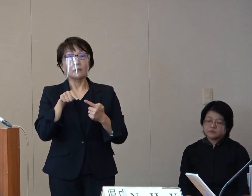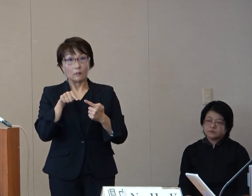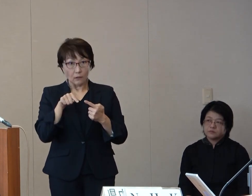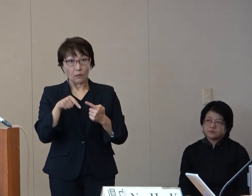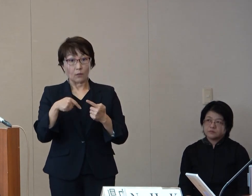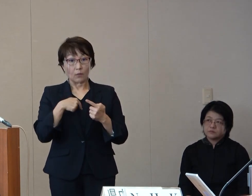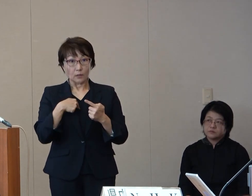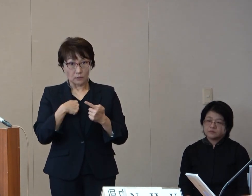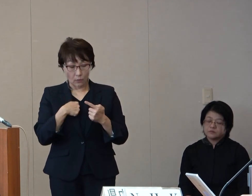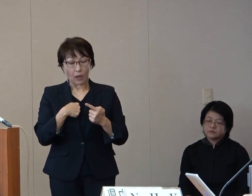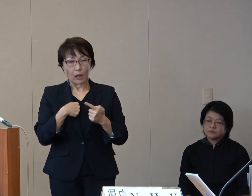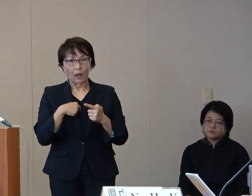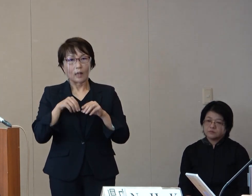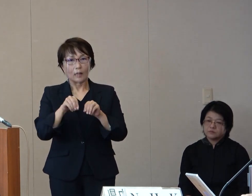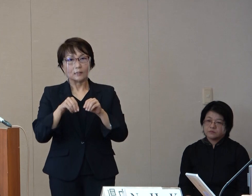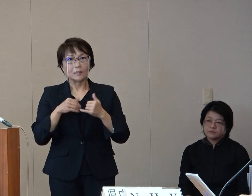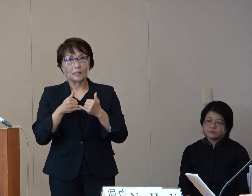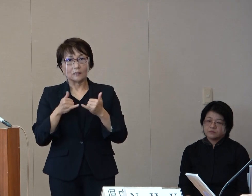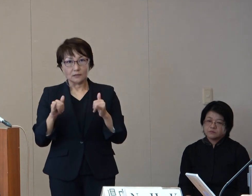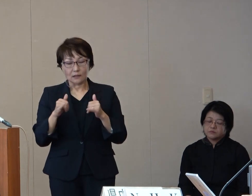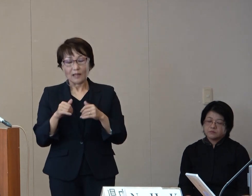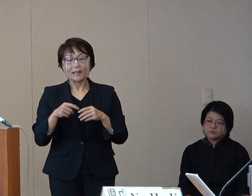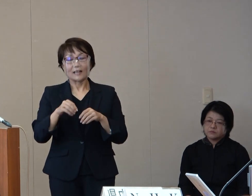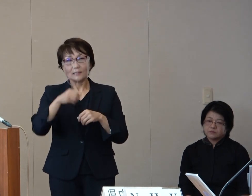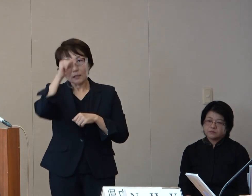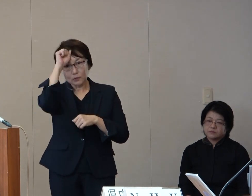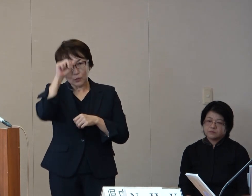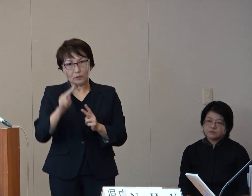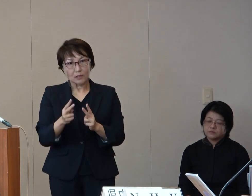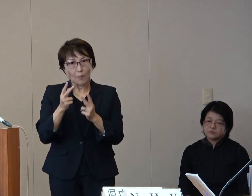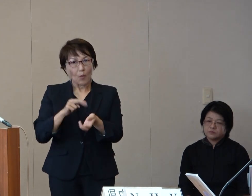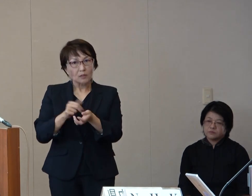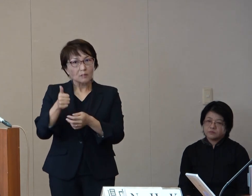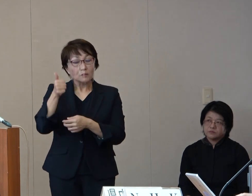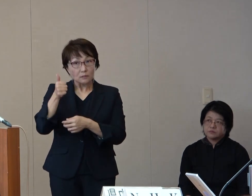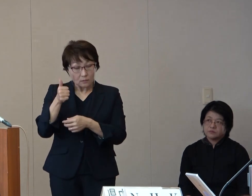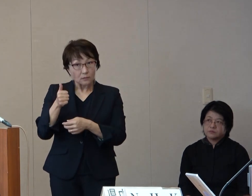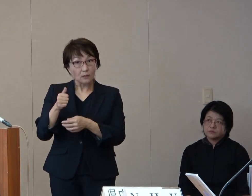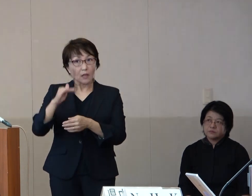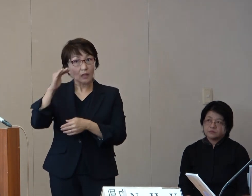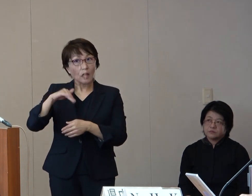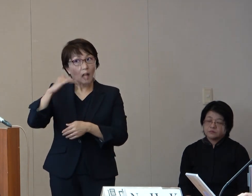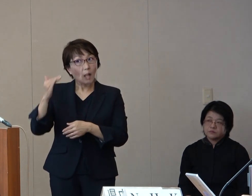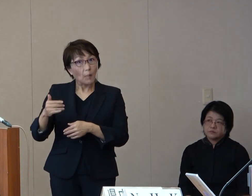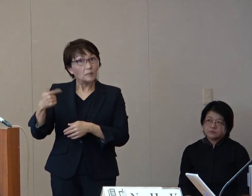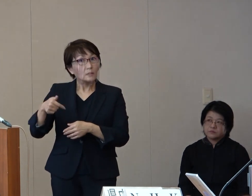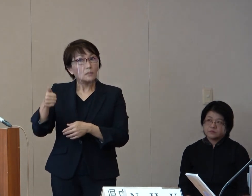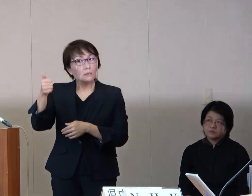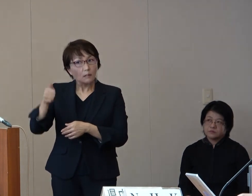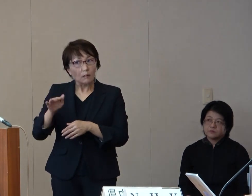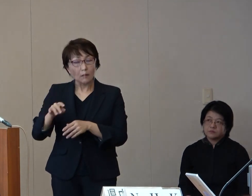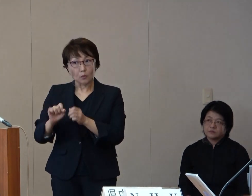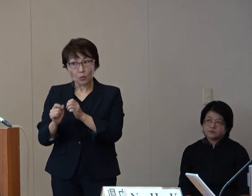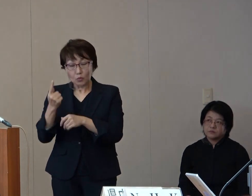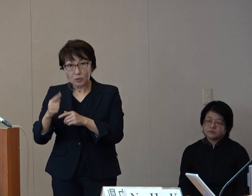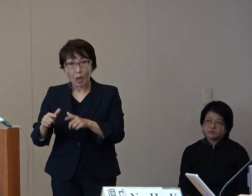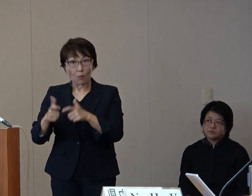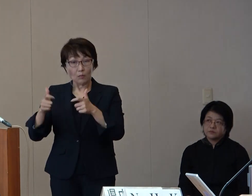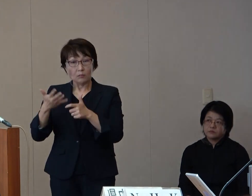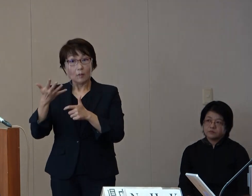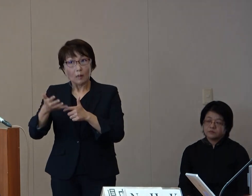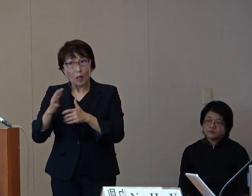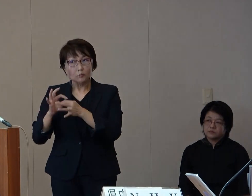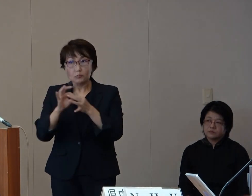私はまあ成長迫り高山先生この数や突発的な数ですが区新高6この状況が